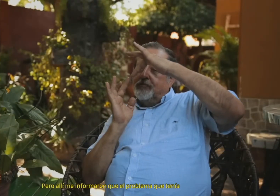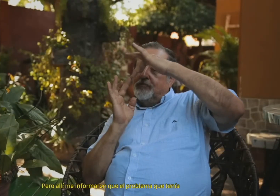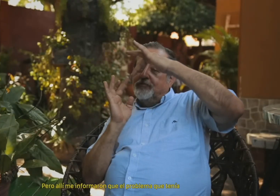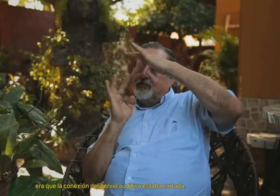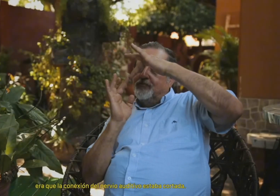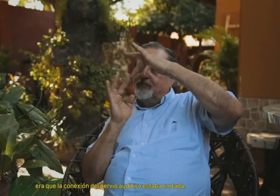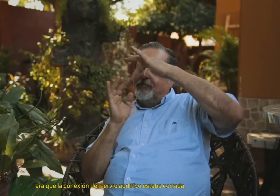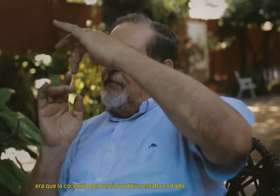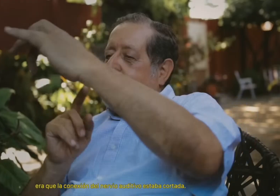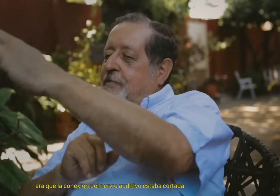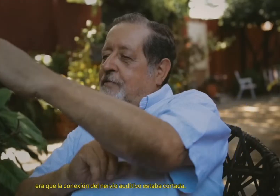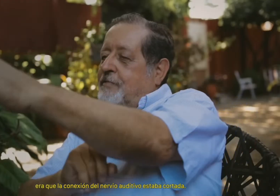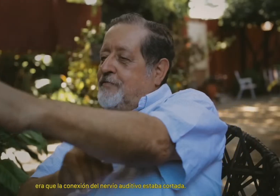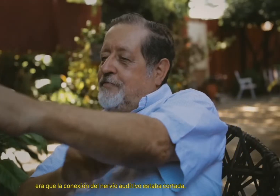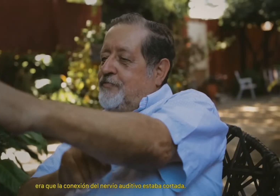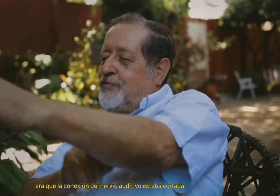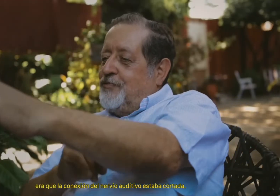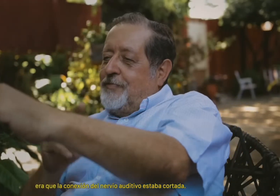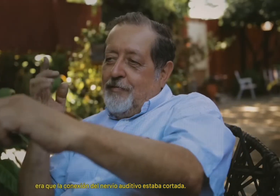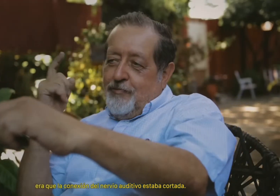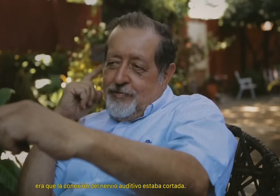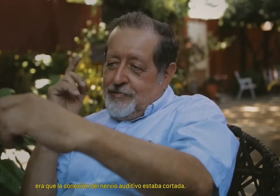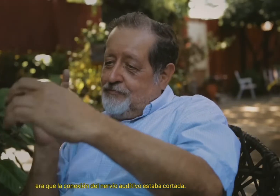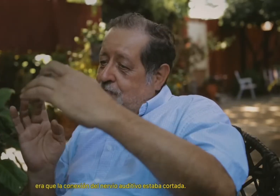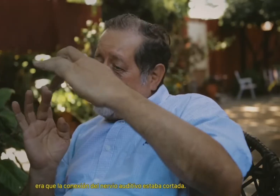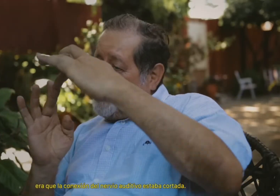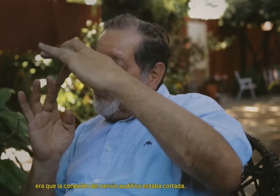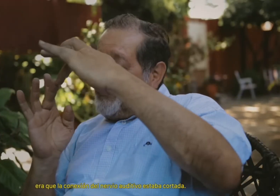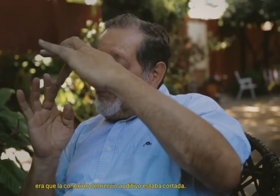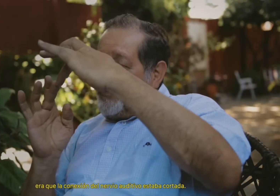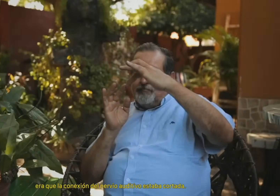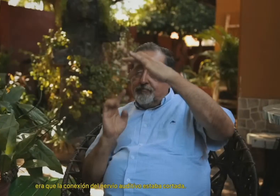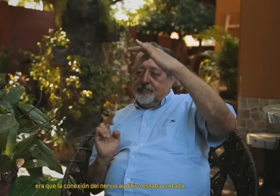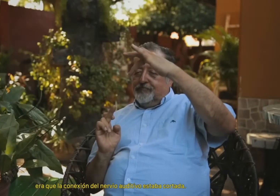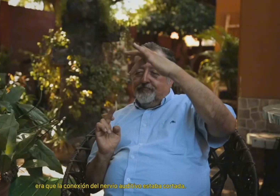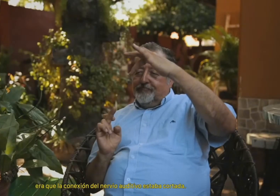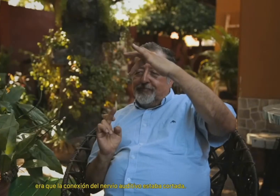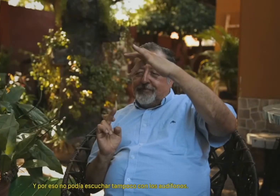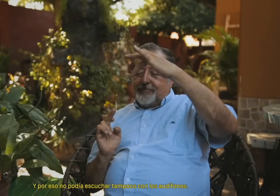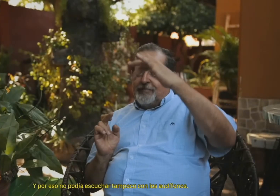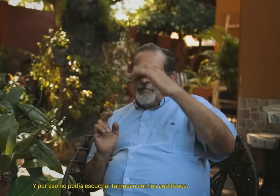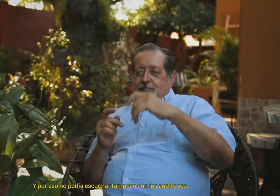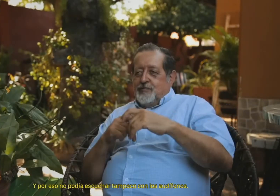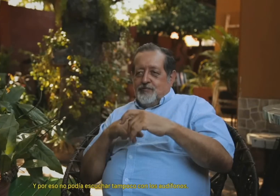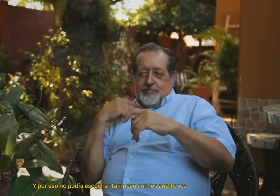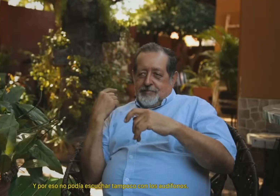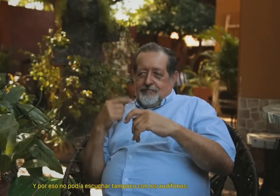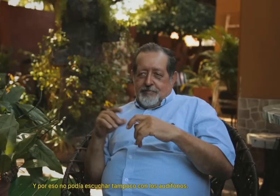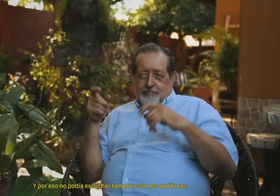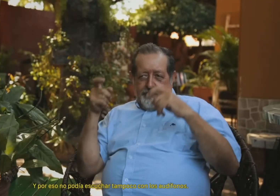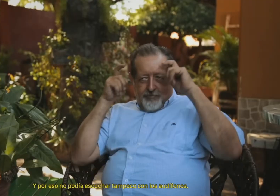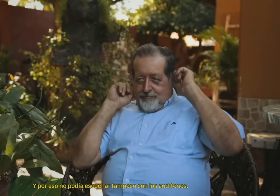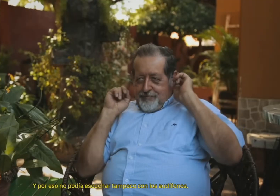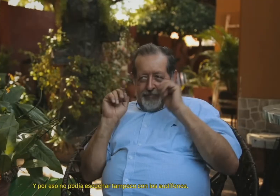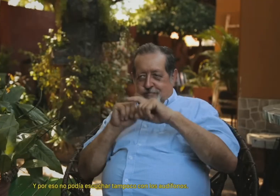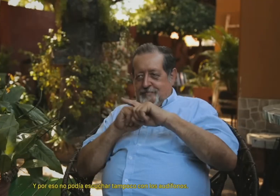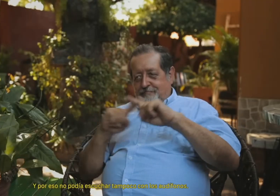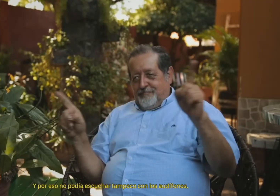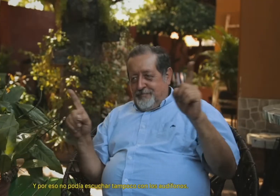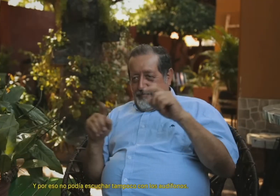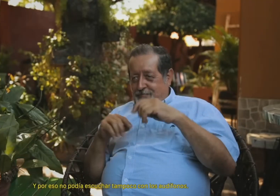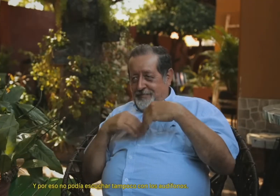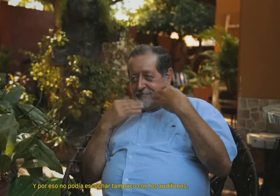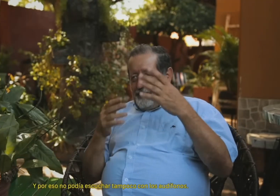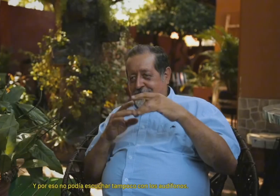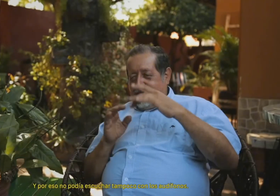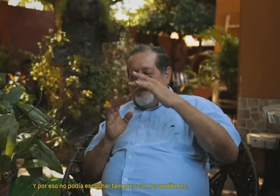que tenía era que la conexión del nervio auditivo estaba cortada. Por eso no podía escuchar